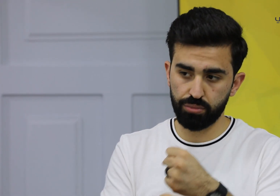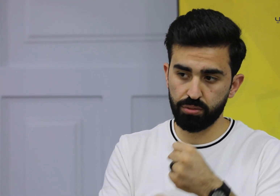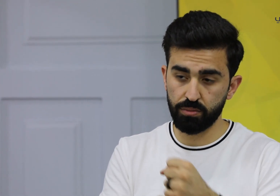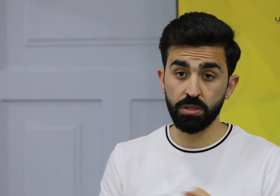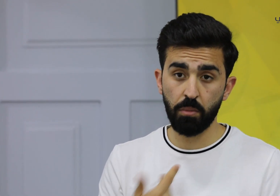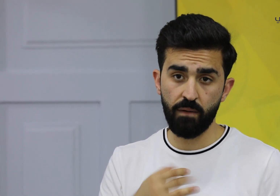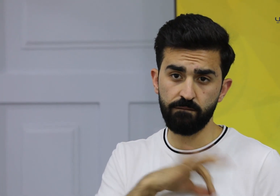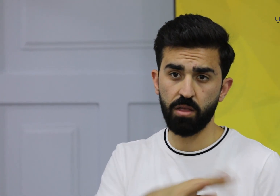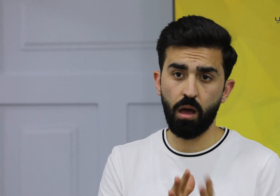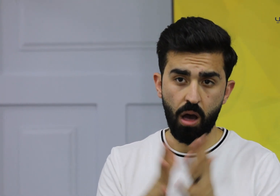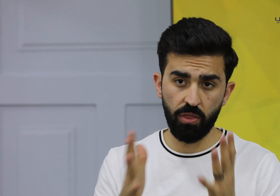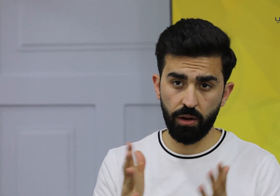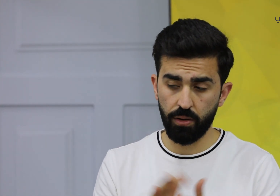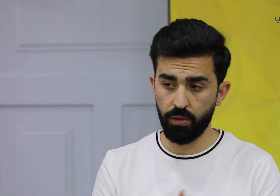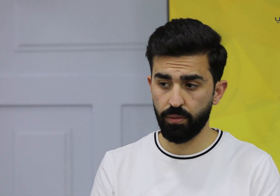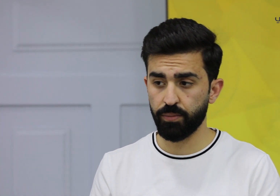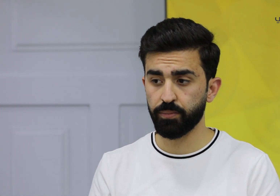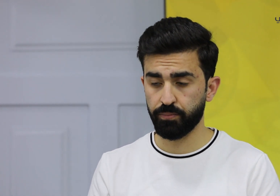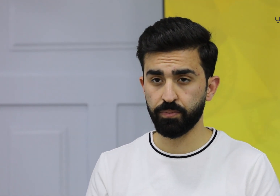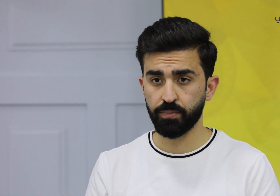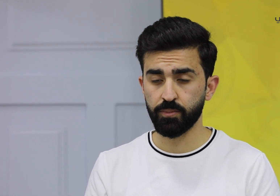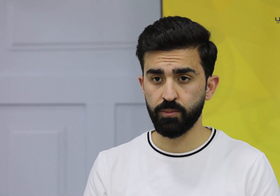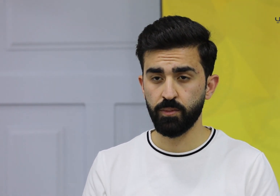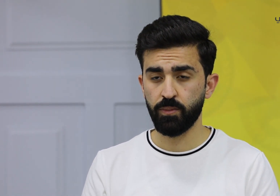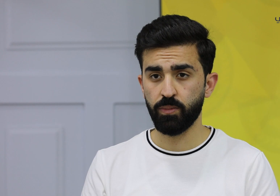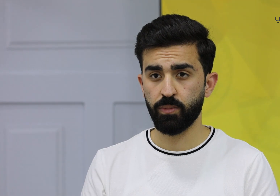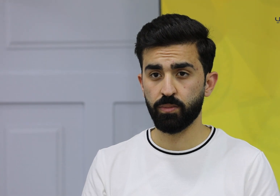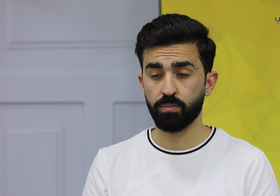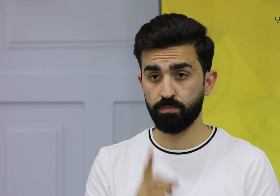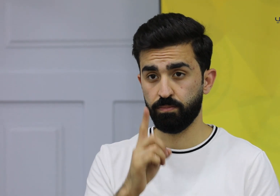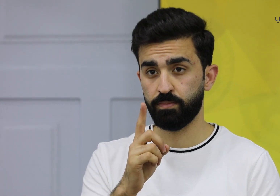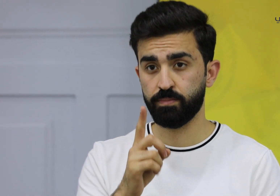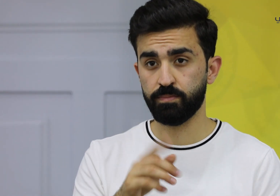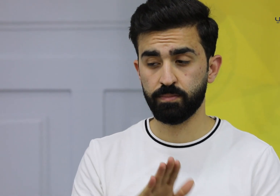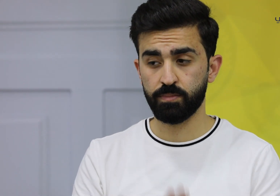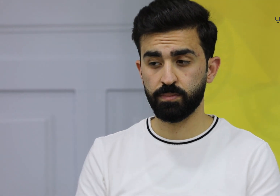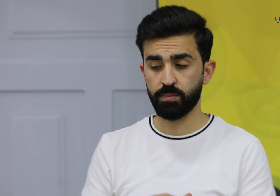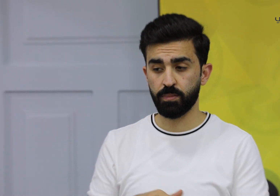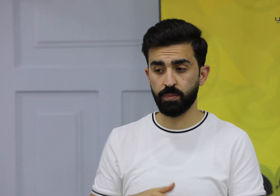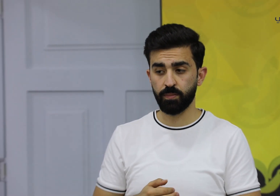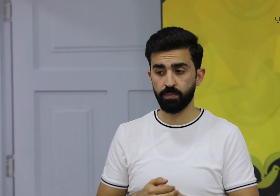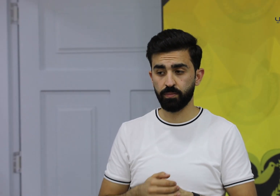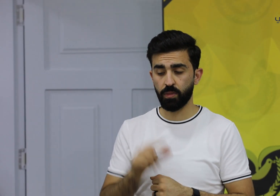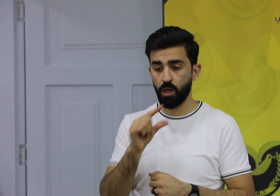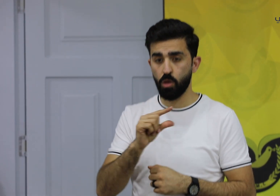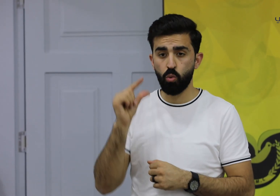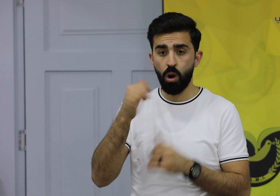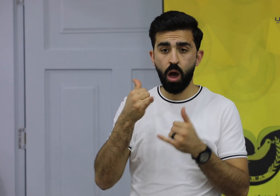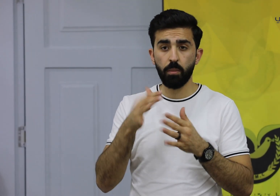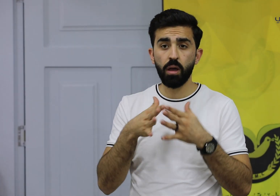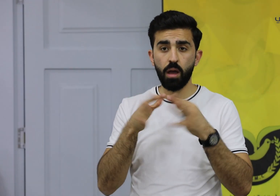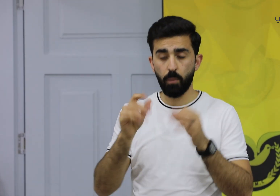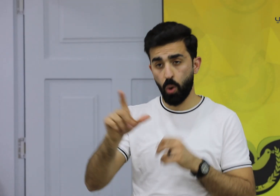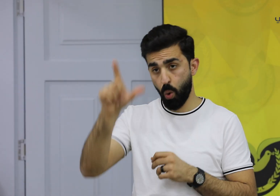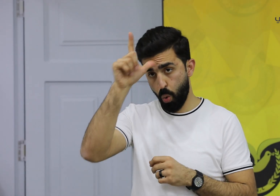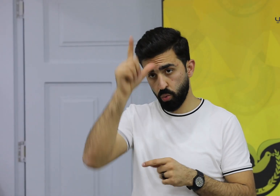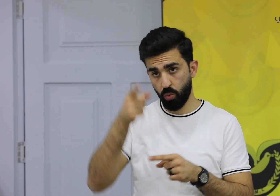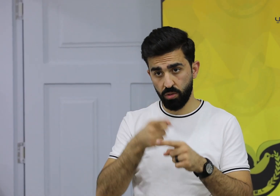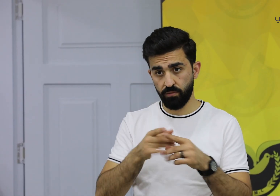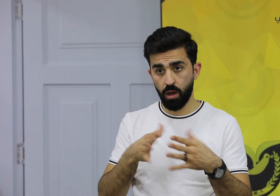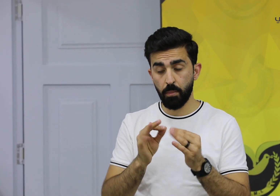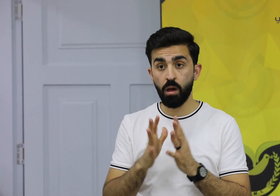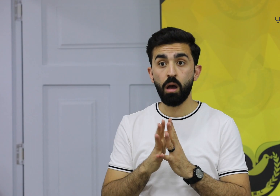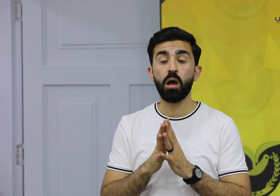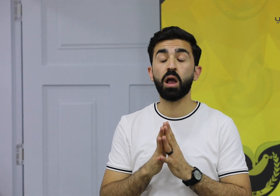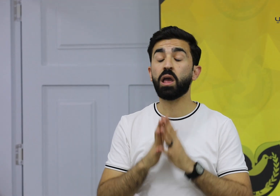يكسب أي شيء بحياته. فطبعا في عمل إحنا دولنا العربية والأردن عدد كبير